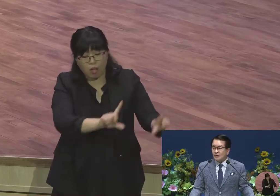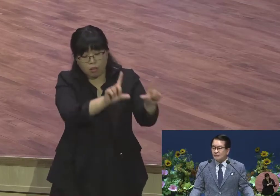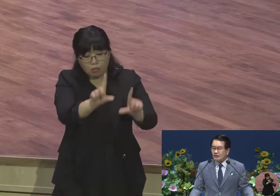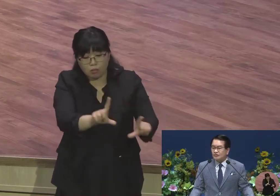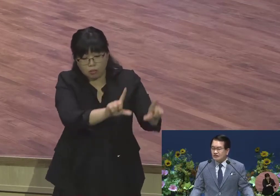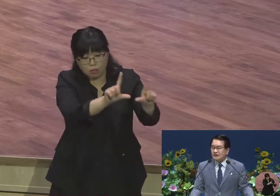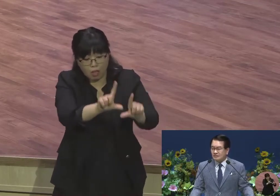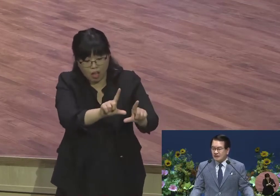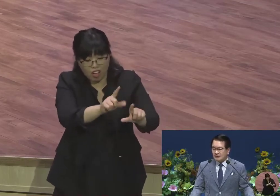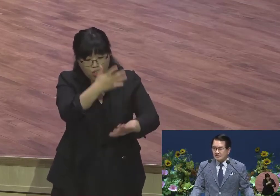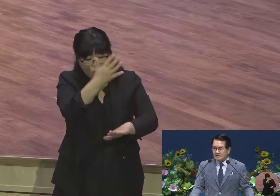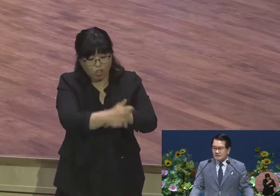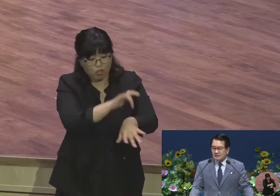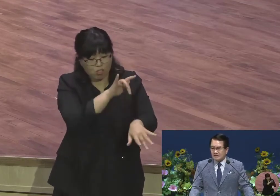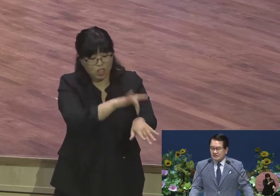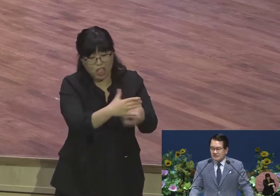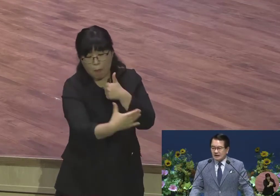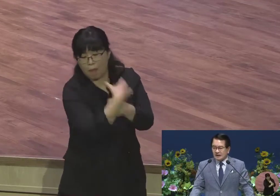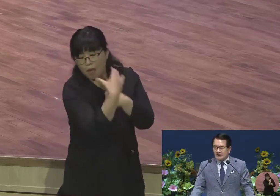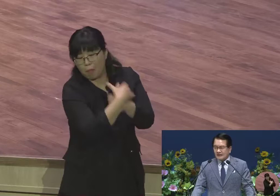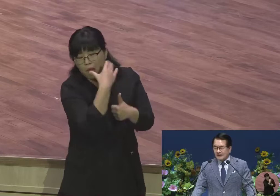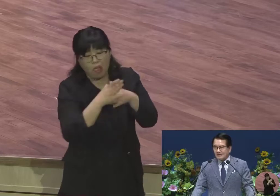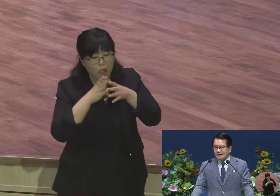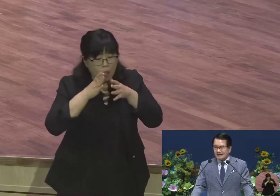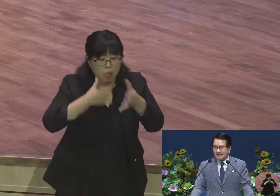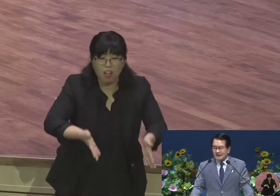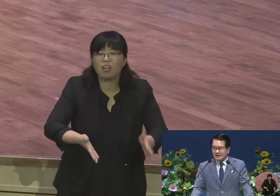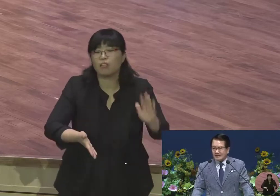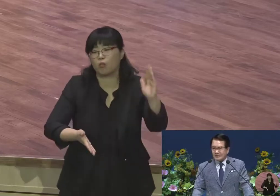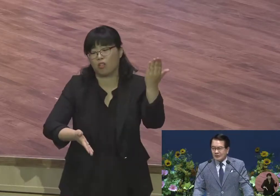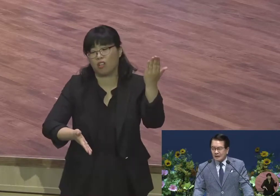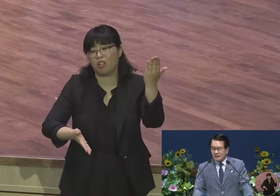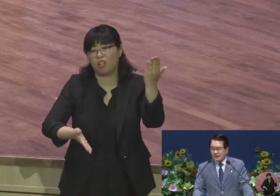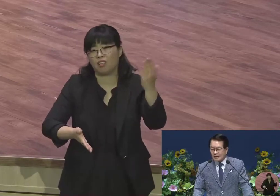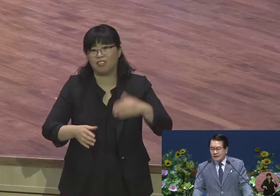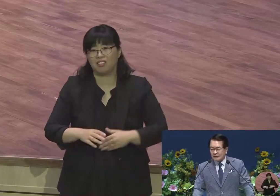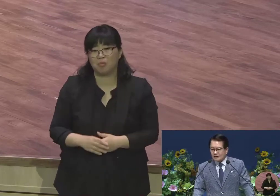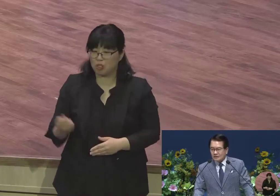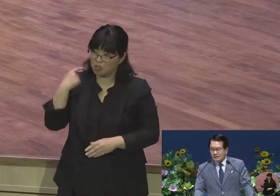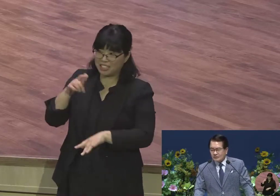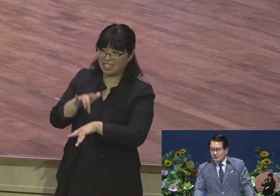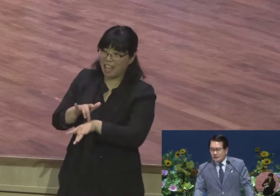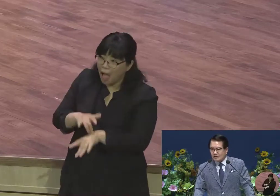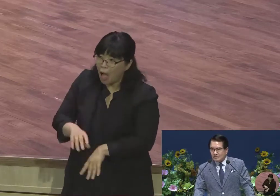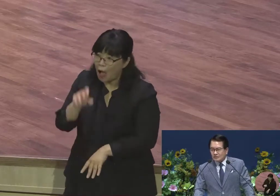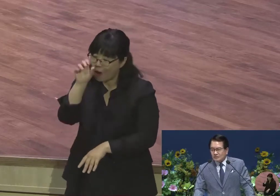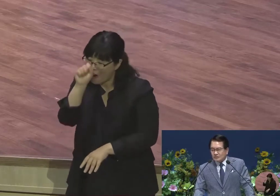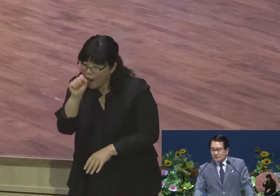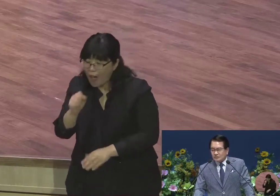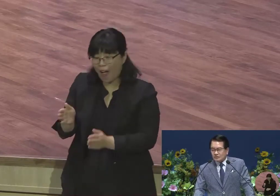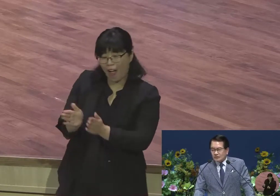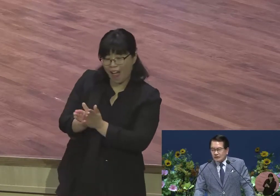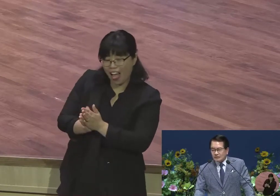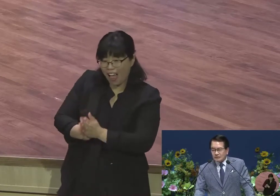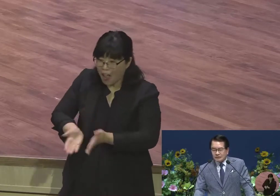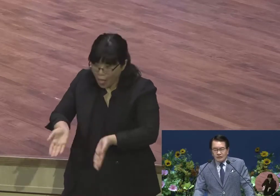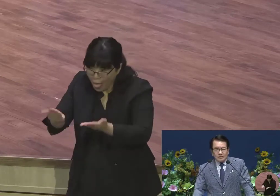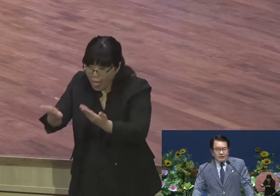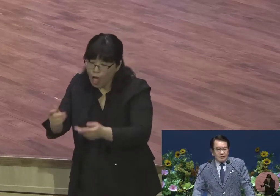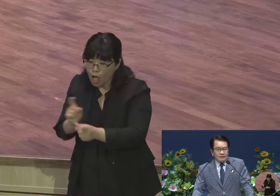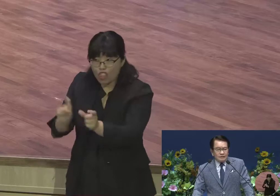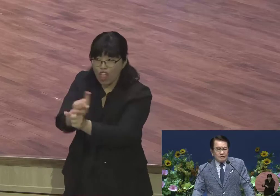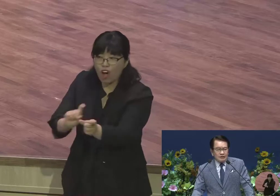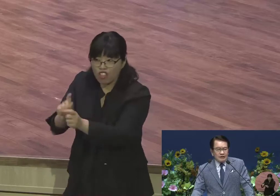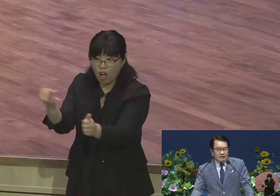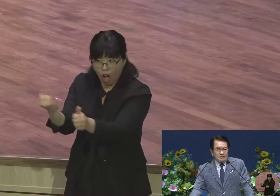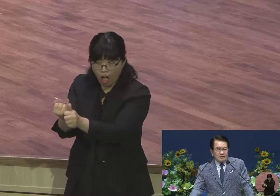사단이 뭐요? 박수 친다 이 말이에요. 잘한다 내 말 잘 듣네. 더 열래 덜래 던져 던져 쳐라 쳐.